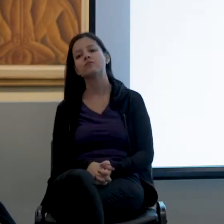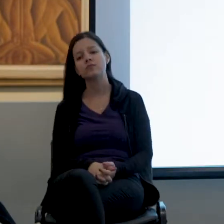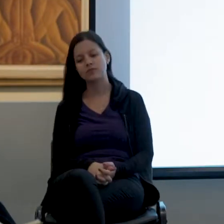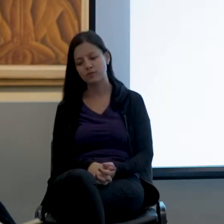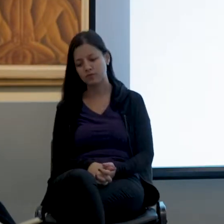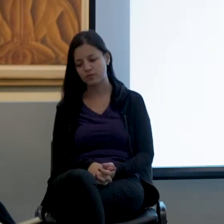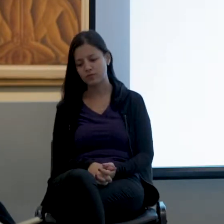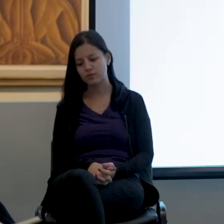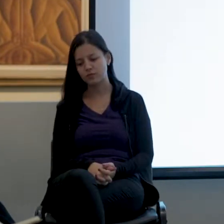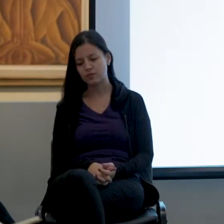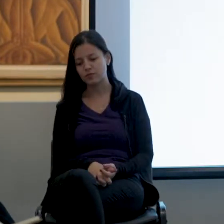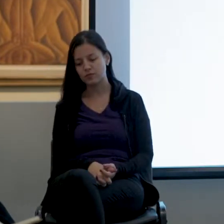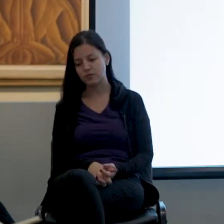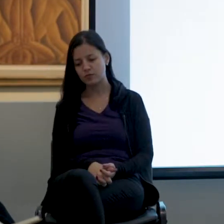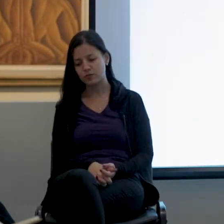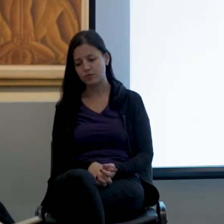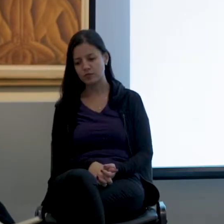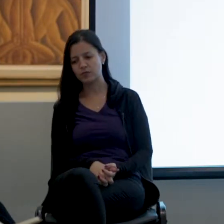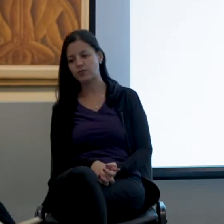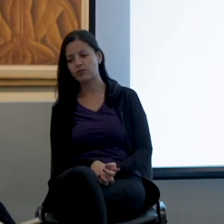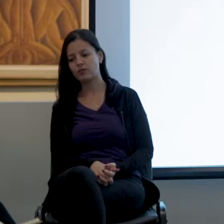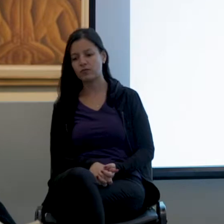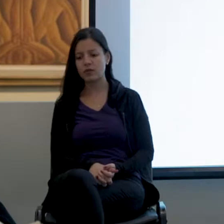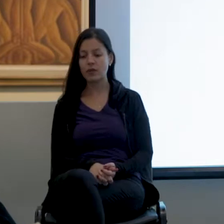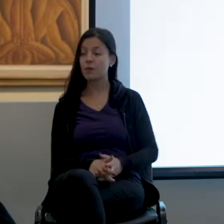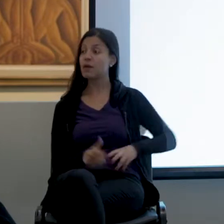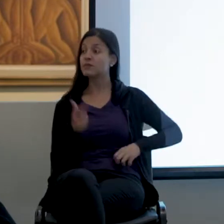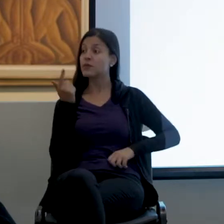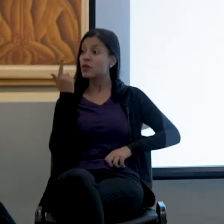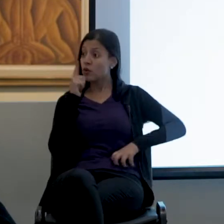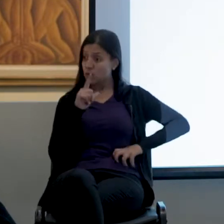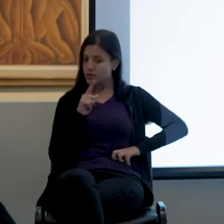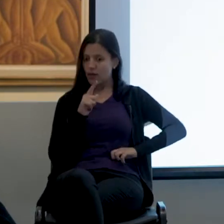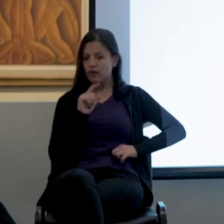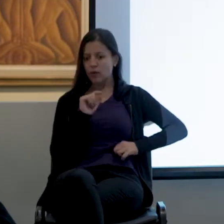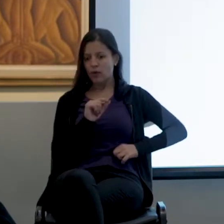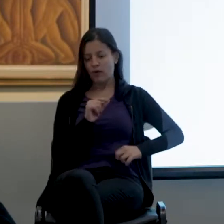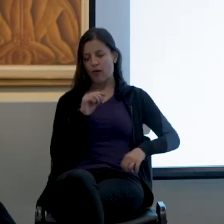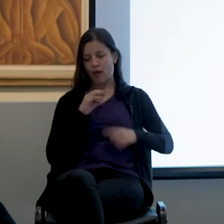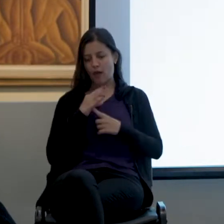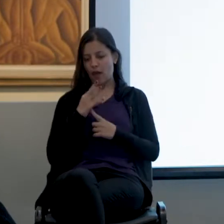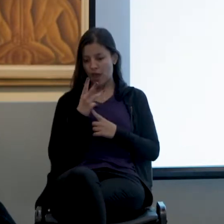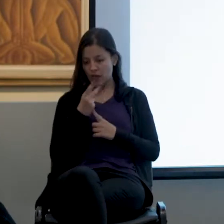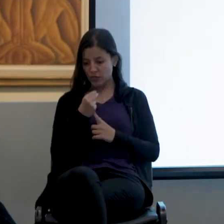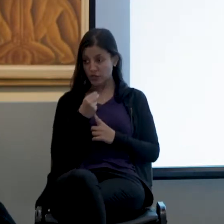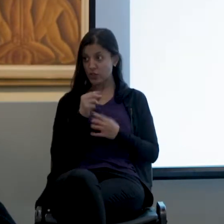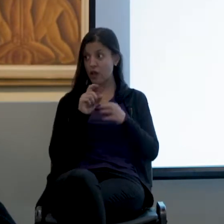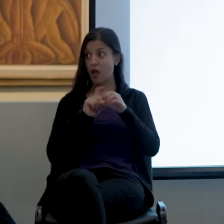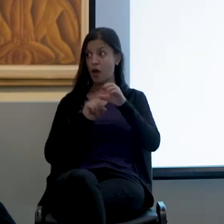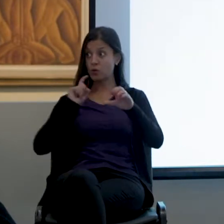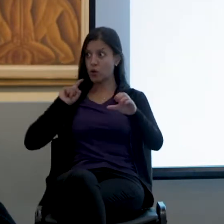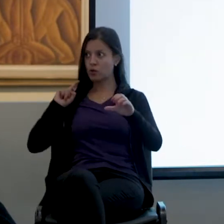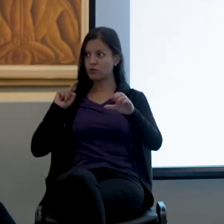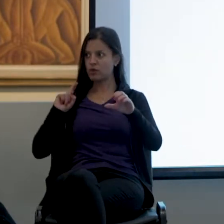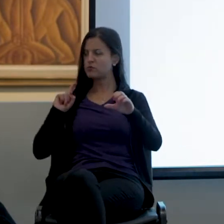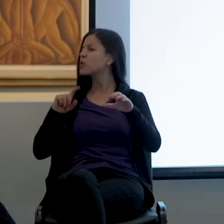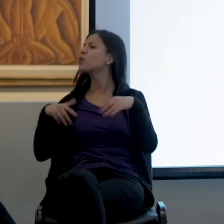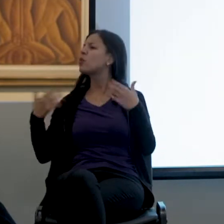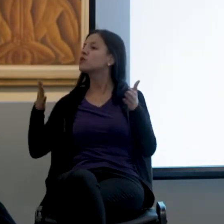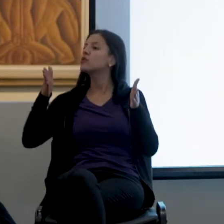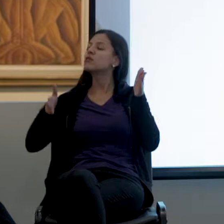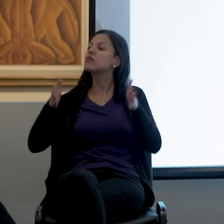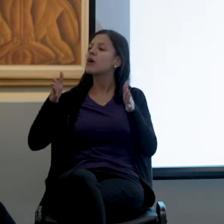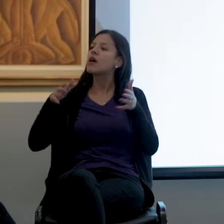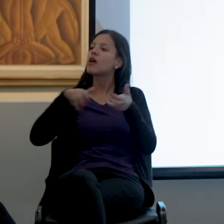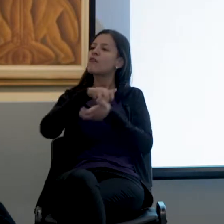Mas é só quando a arte pode se tornar autônoma, ou seja, no momento das revoluções